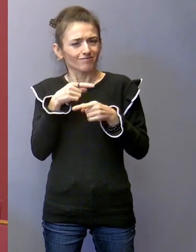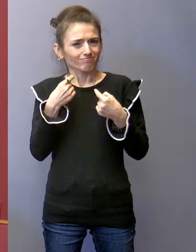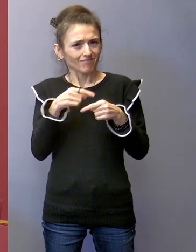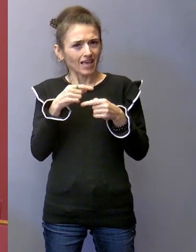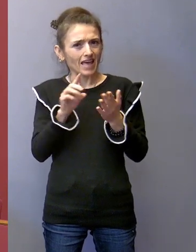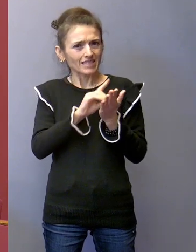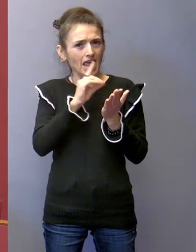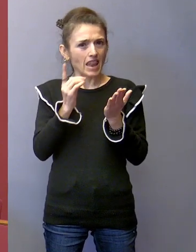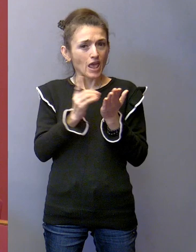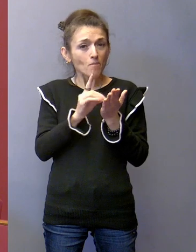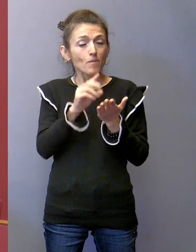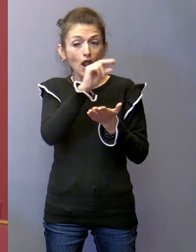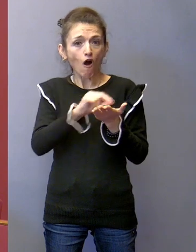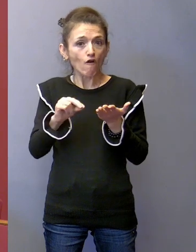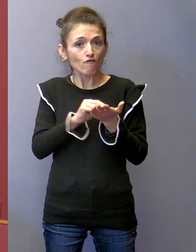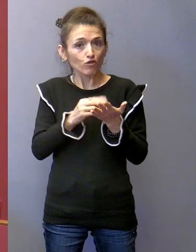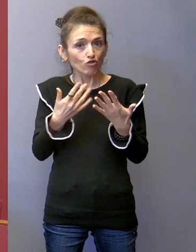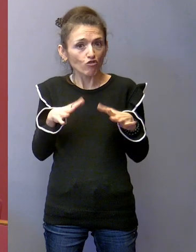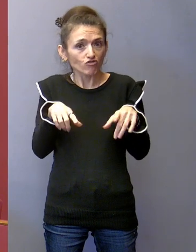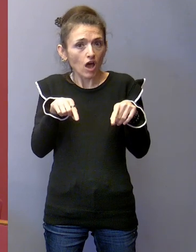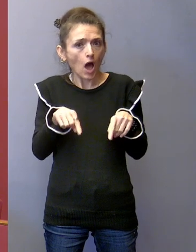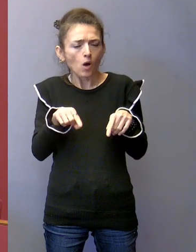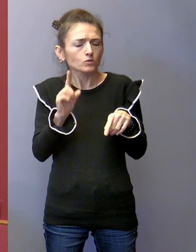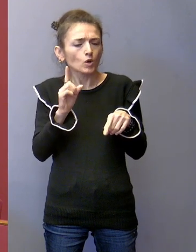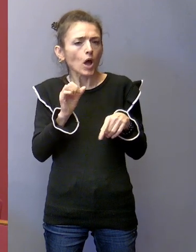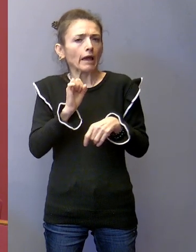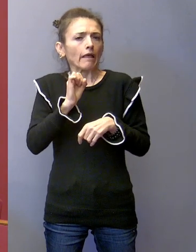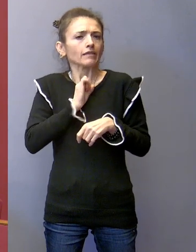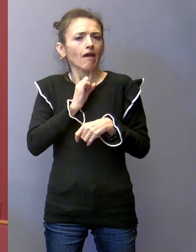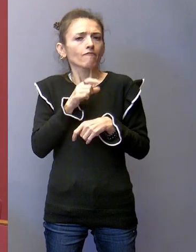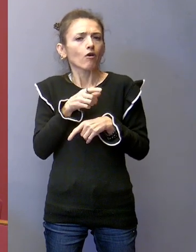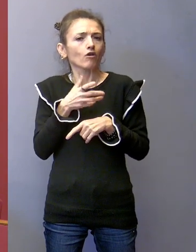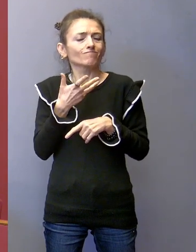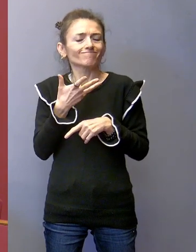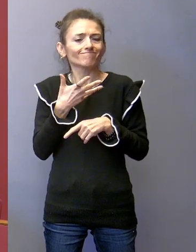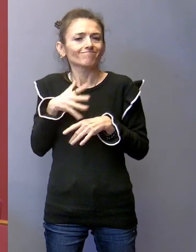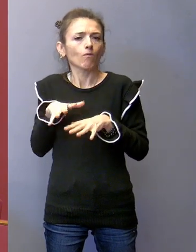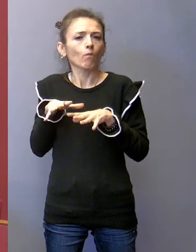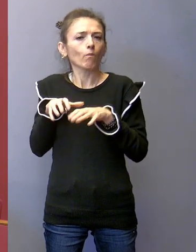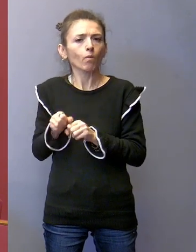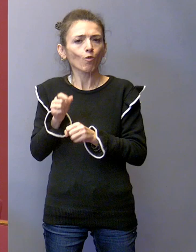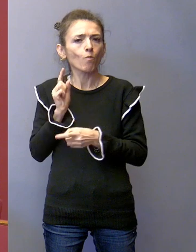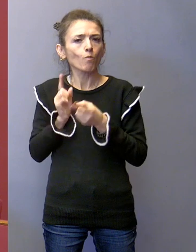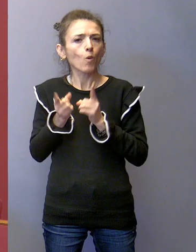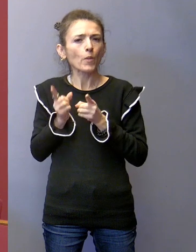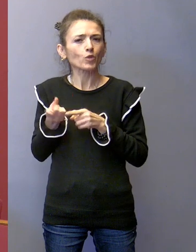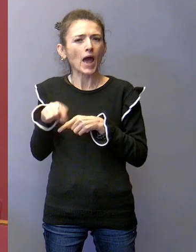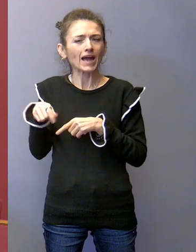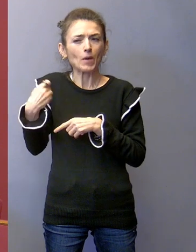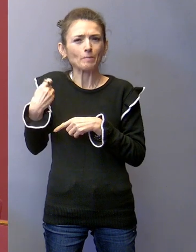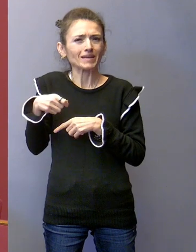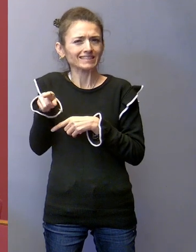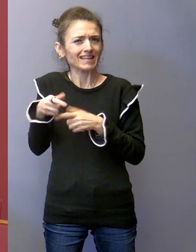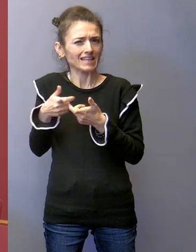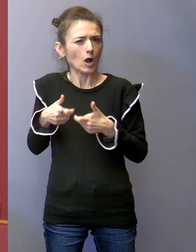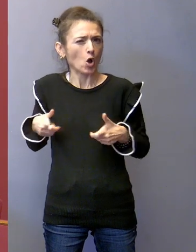di questa delibera già martedì ma che vi fosse diciamo un impegno politico anche della della Presidenza di quella